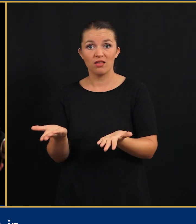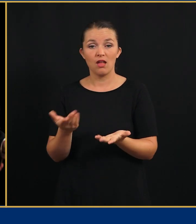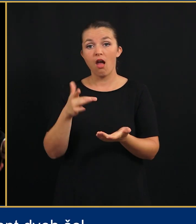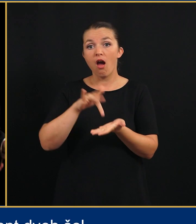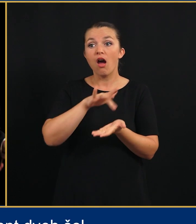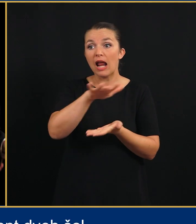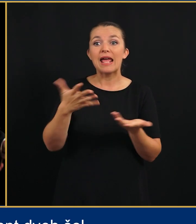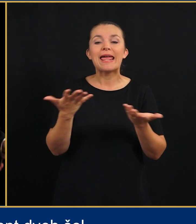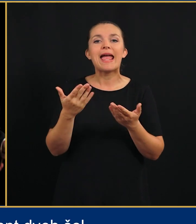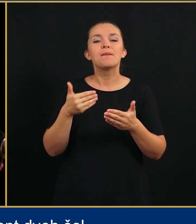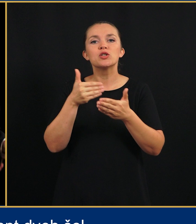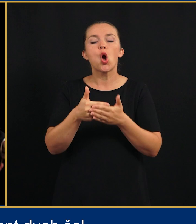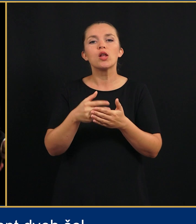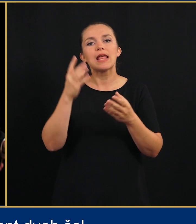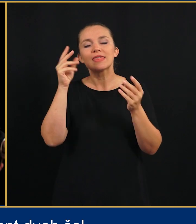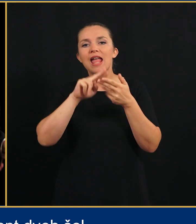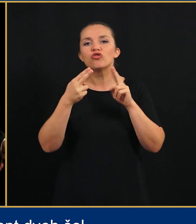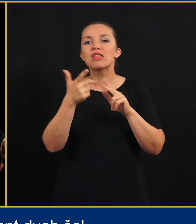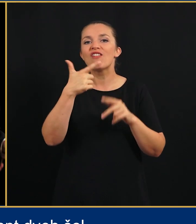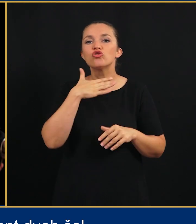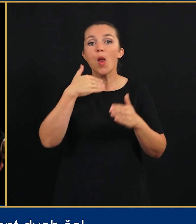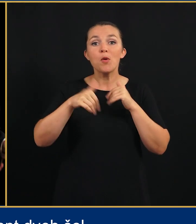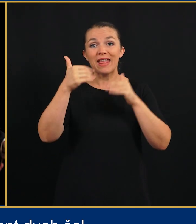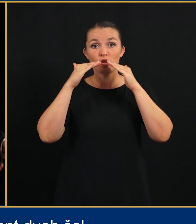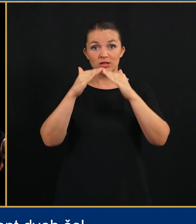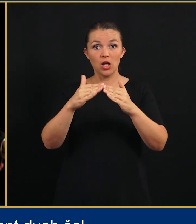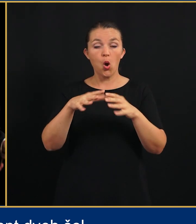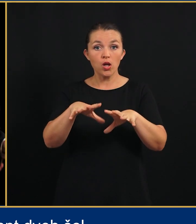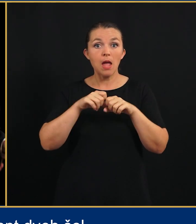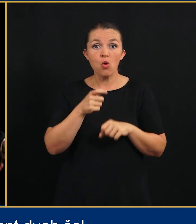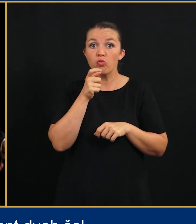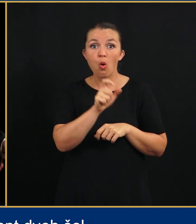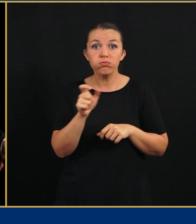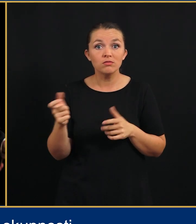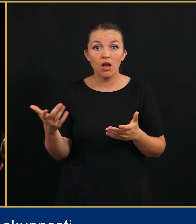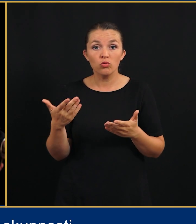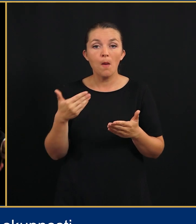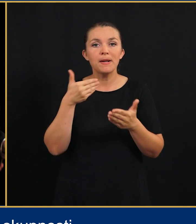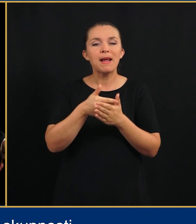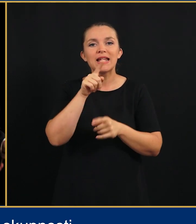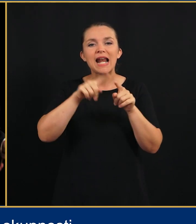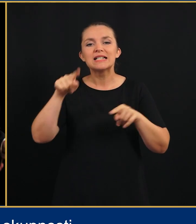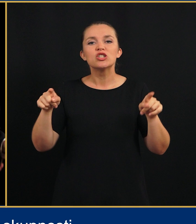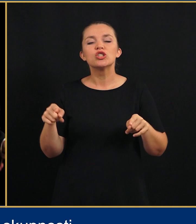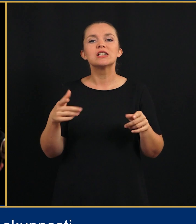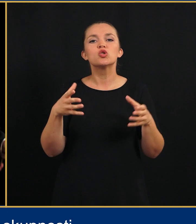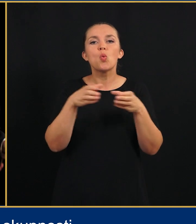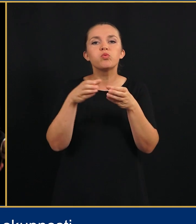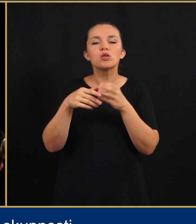V krajih, kjer je prisoten koncept dveh šol pod eno streho, jemljejo dobesedno, pripadniki